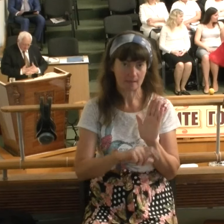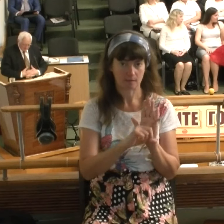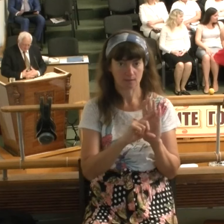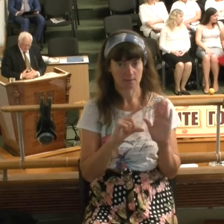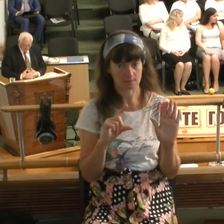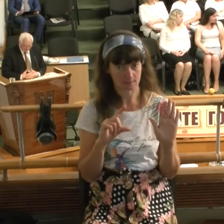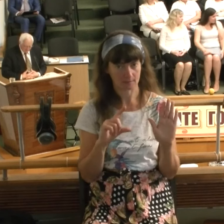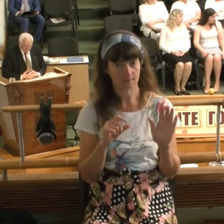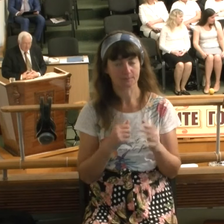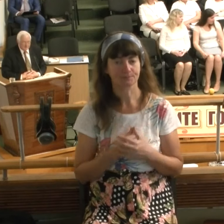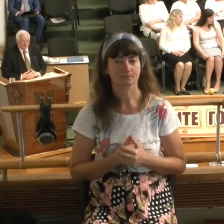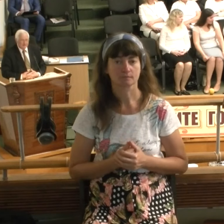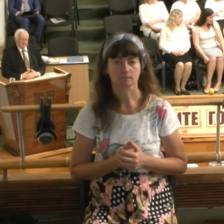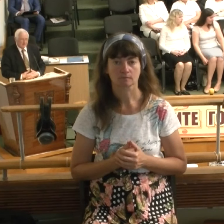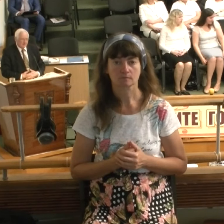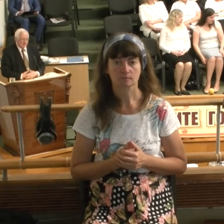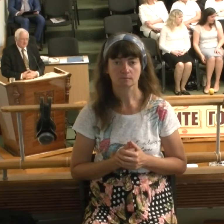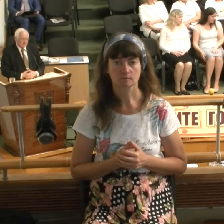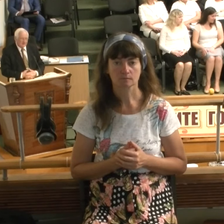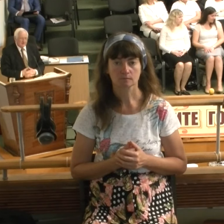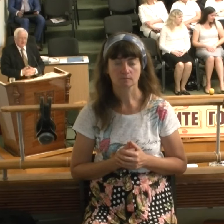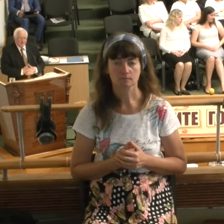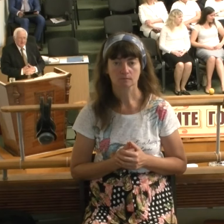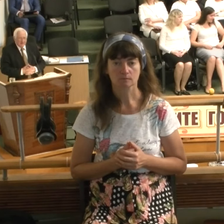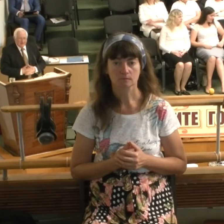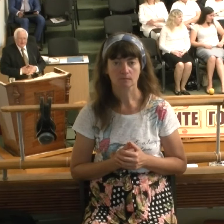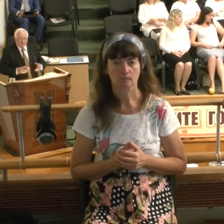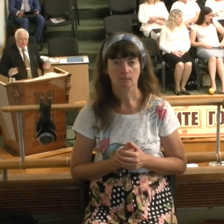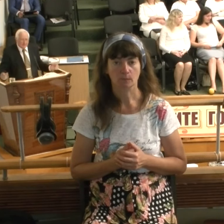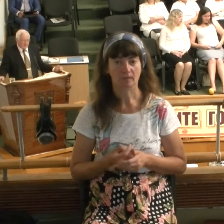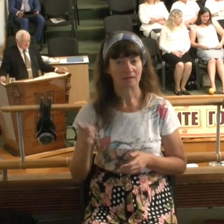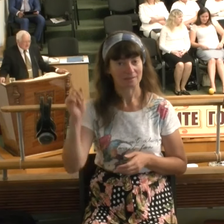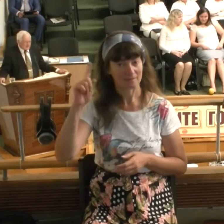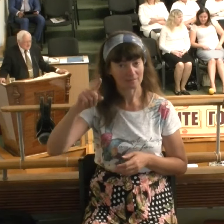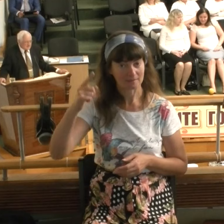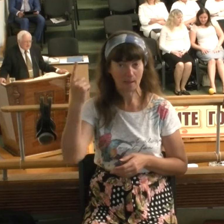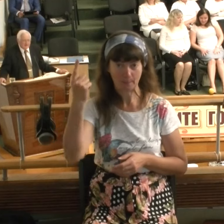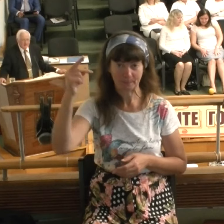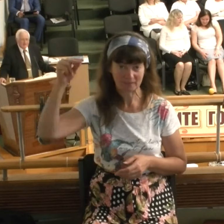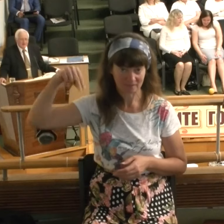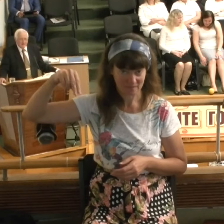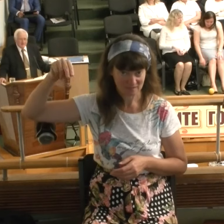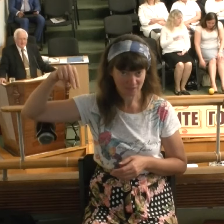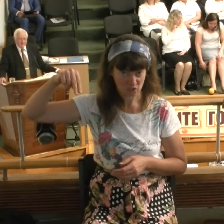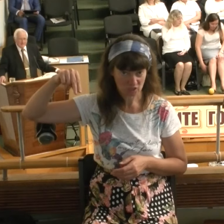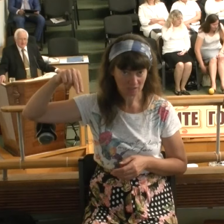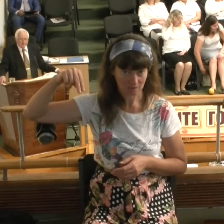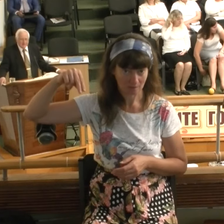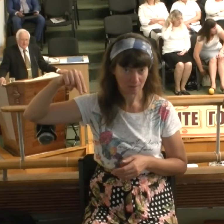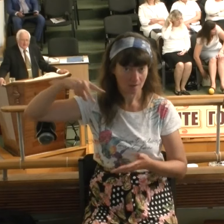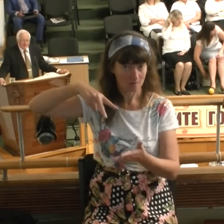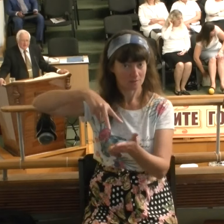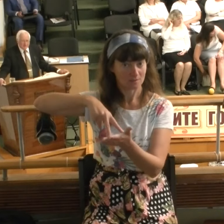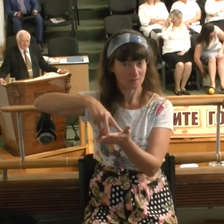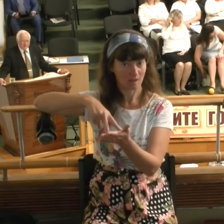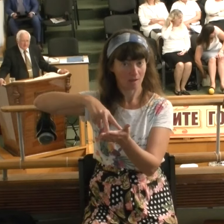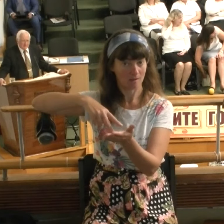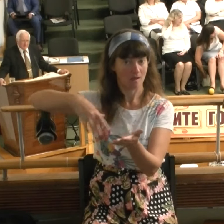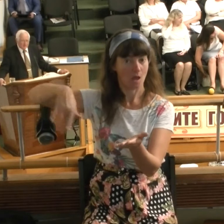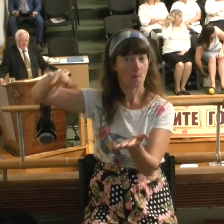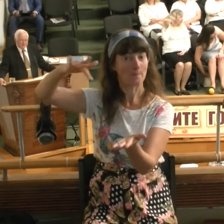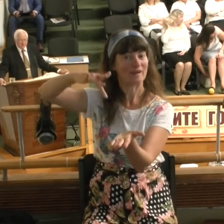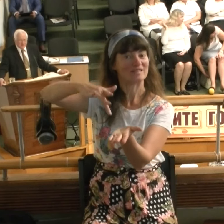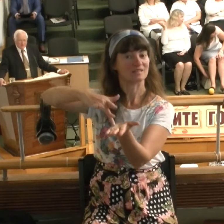Марка 14, 60 по 62, мы читаем, тогда первосвященник встал посреди и